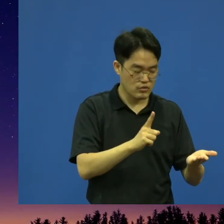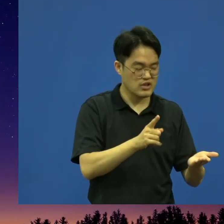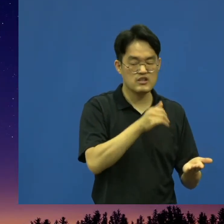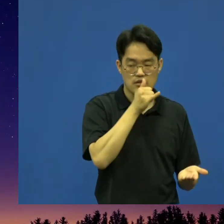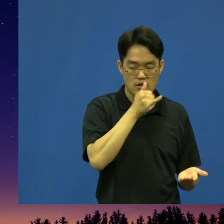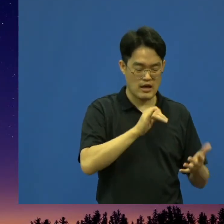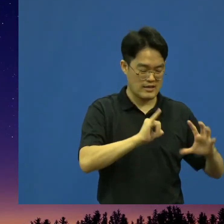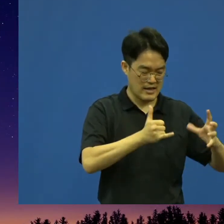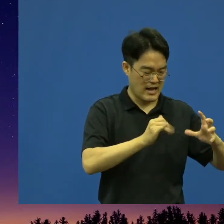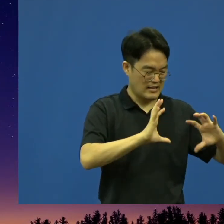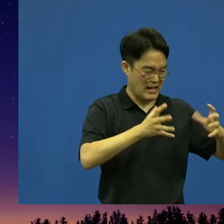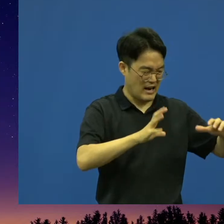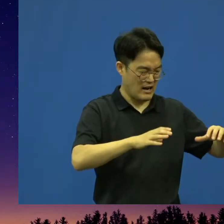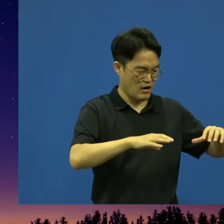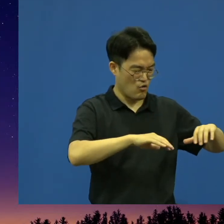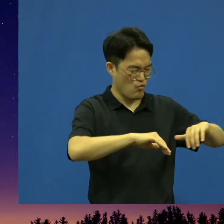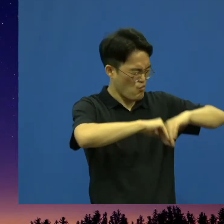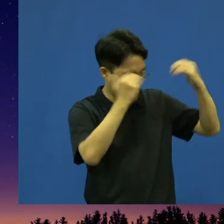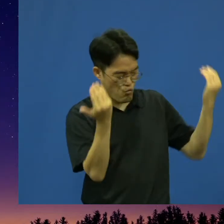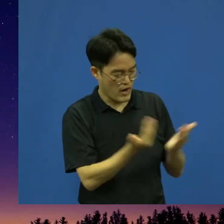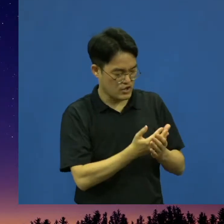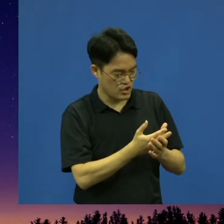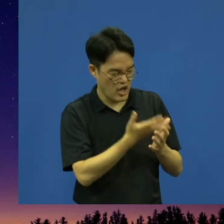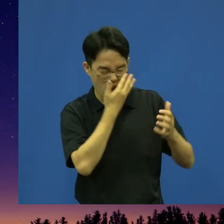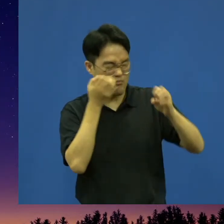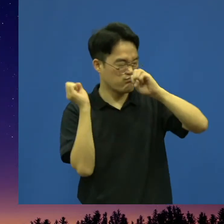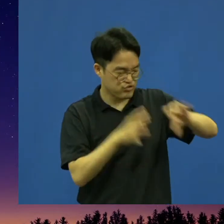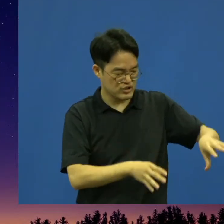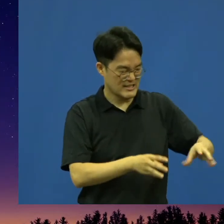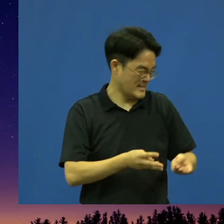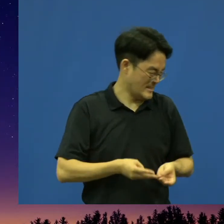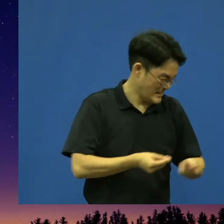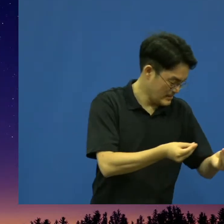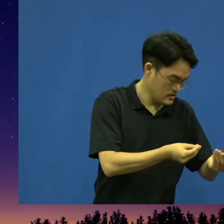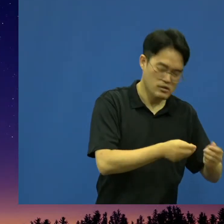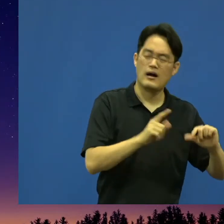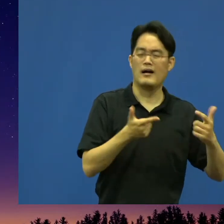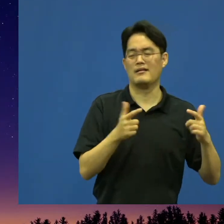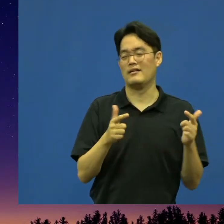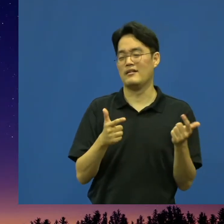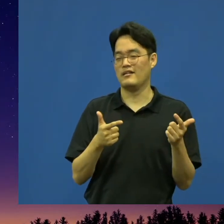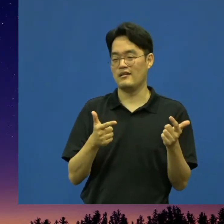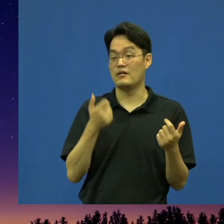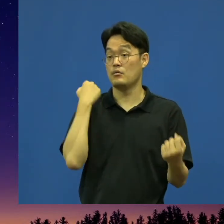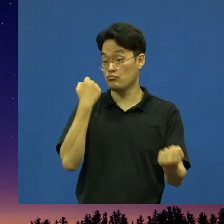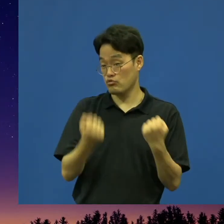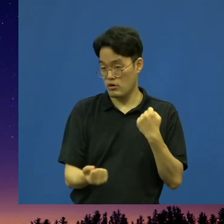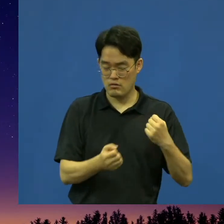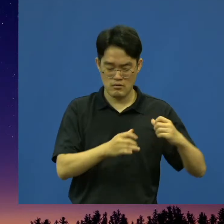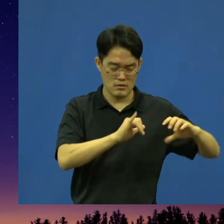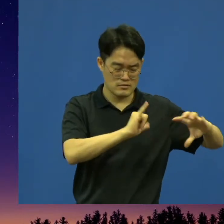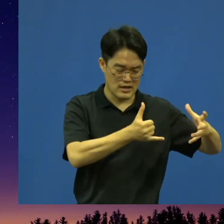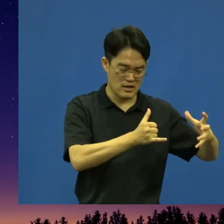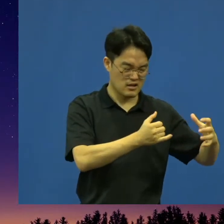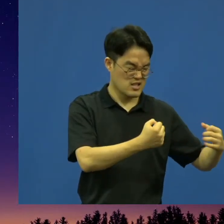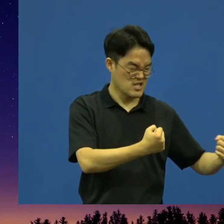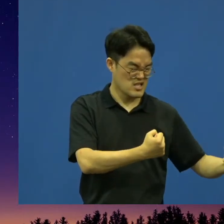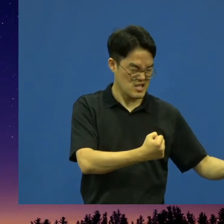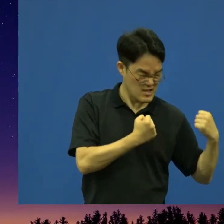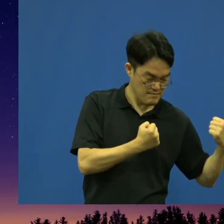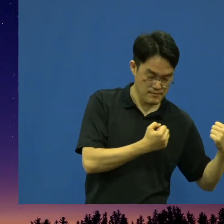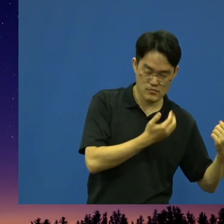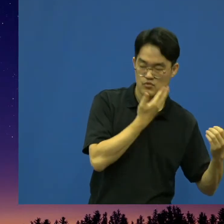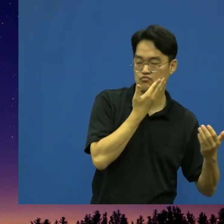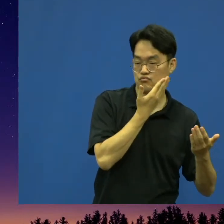나라를 무시하는 것은 절대로 안 되죠. 그럼에도 불구하고 세상은 힘을 중요하게 여기고